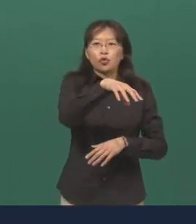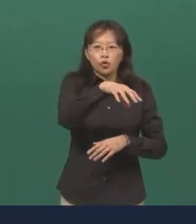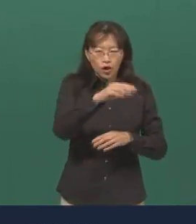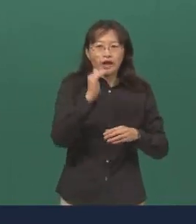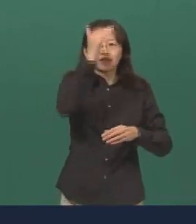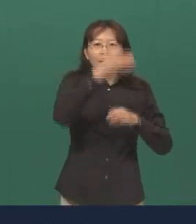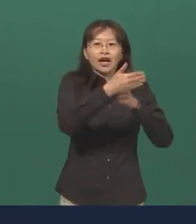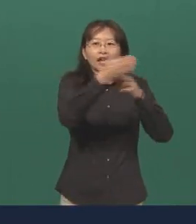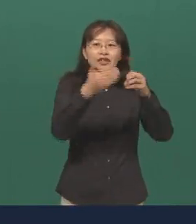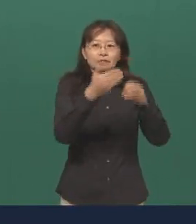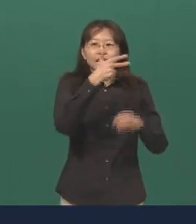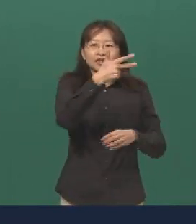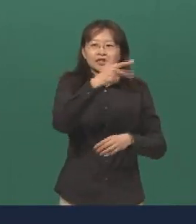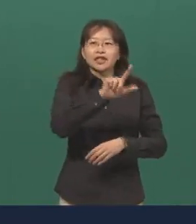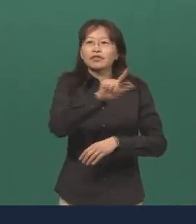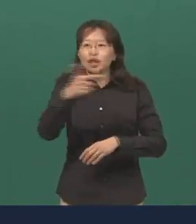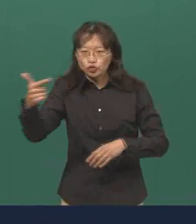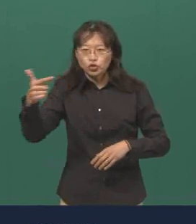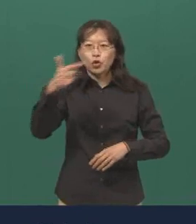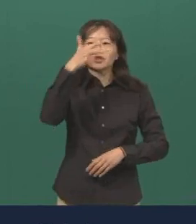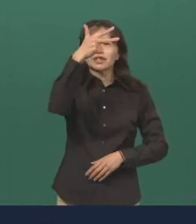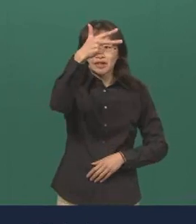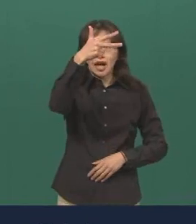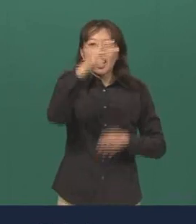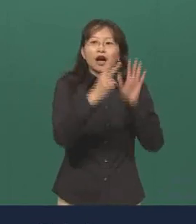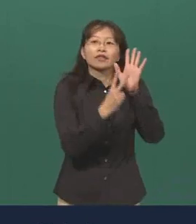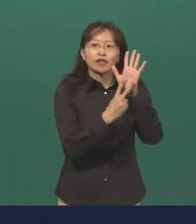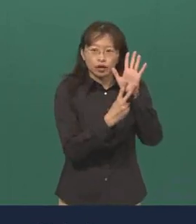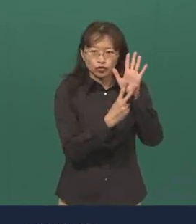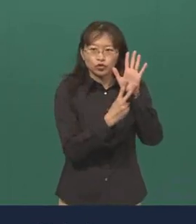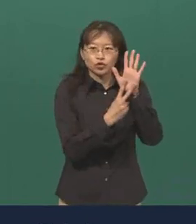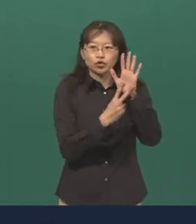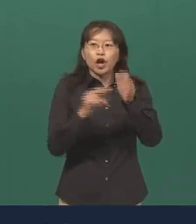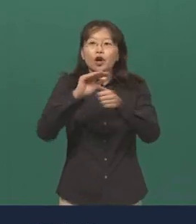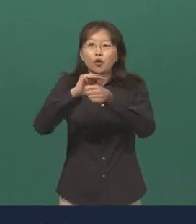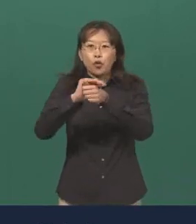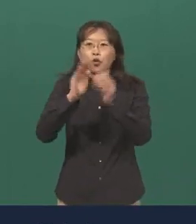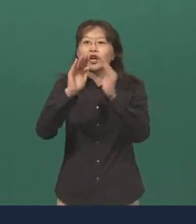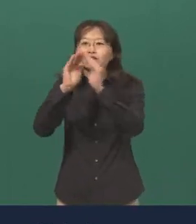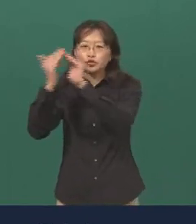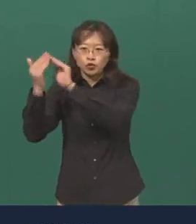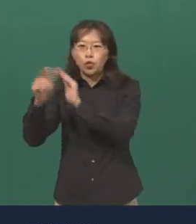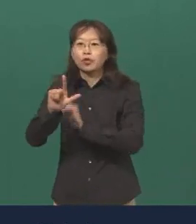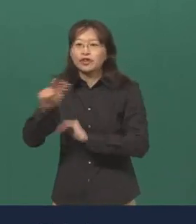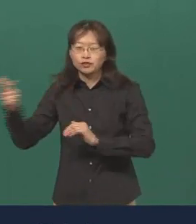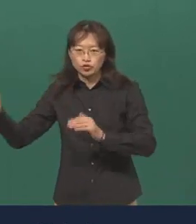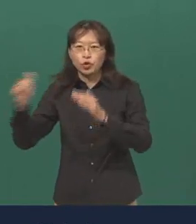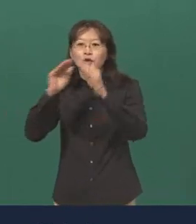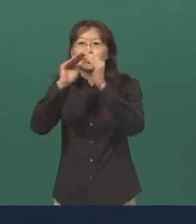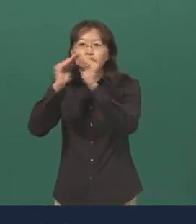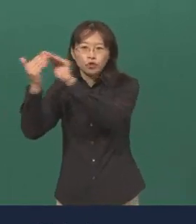減少しているのは高島市や高良町など7つの市と5つの町です。